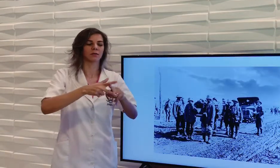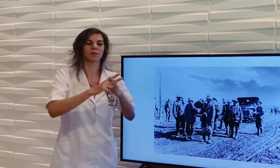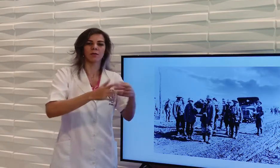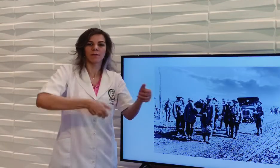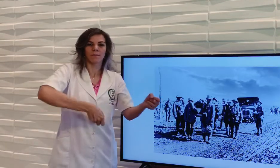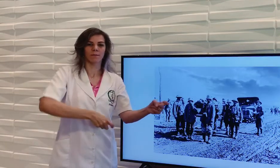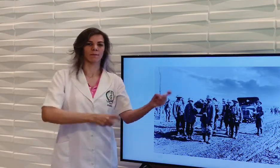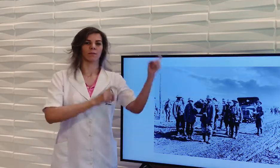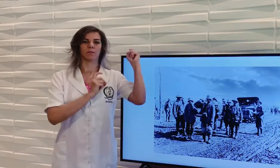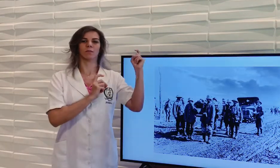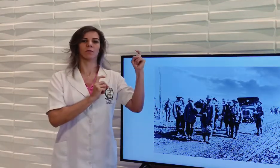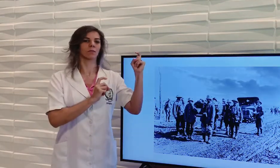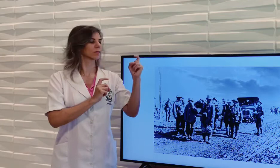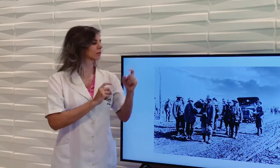grande parte servindo à guerra.